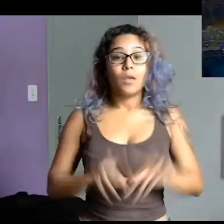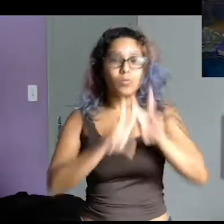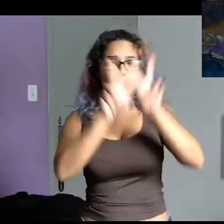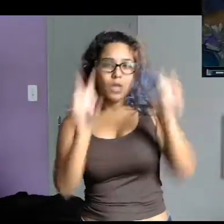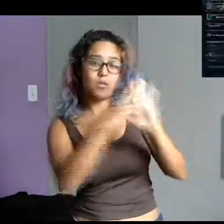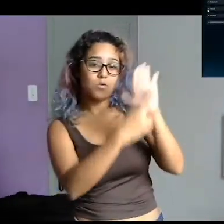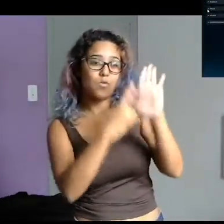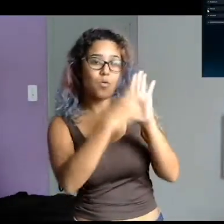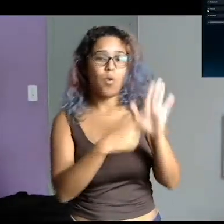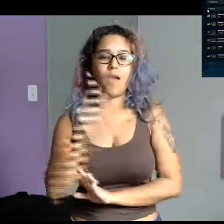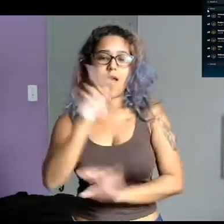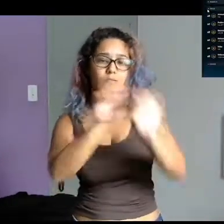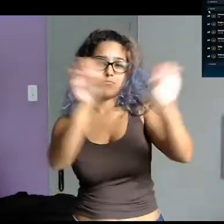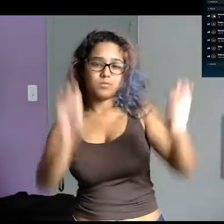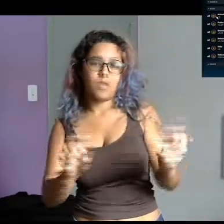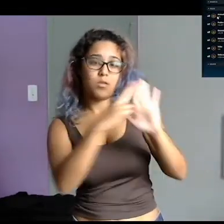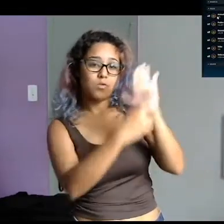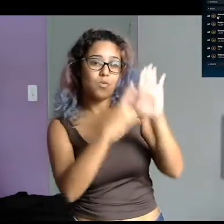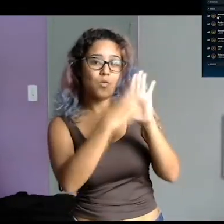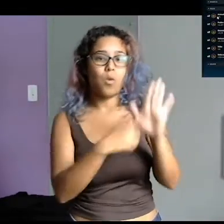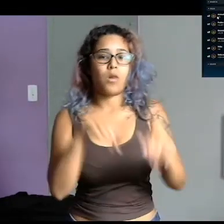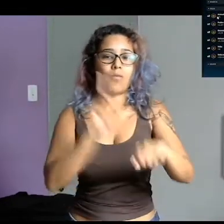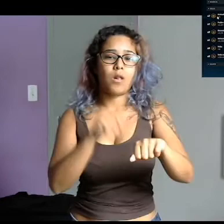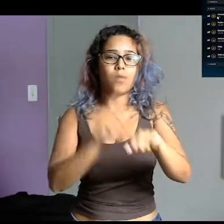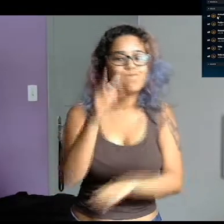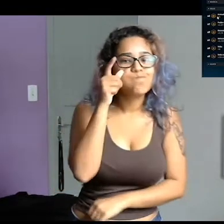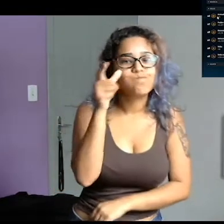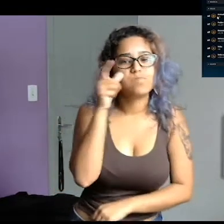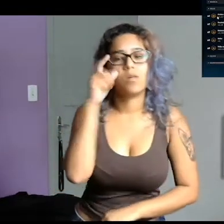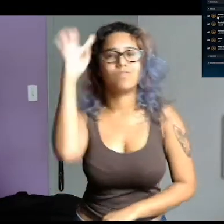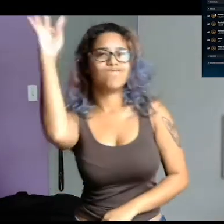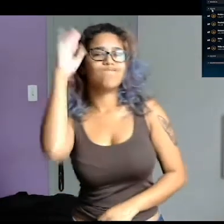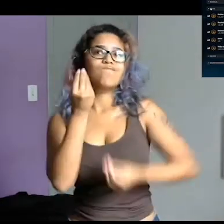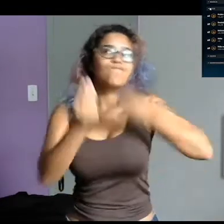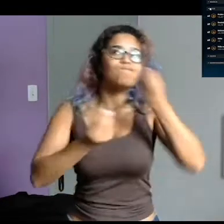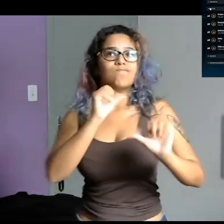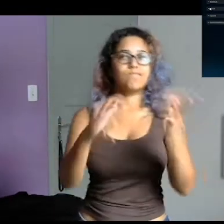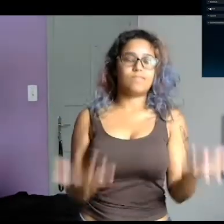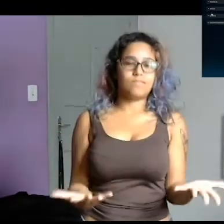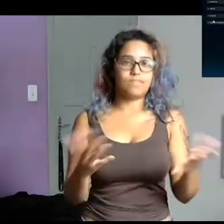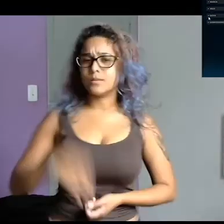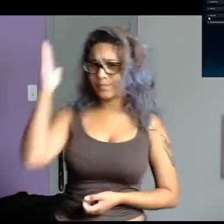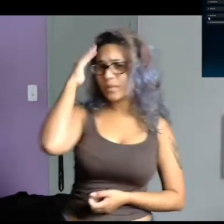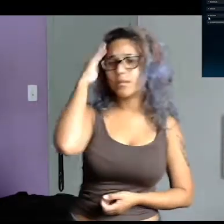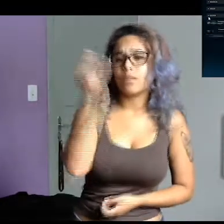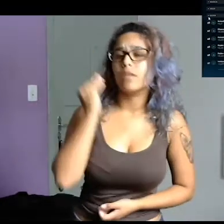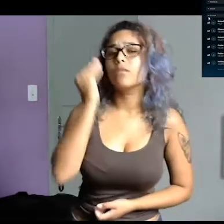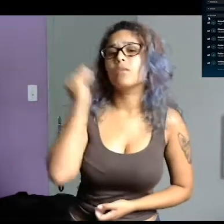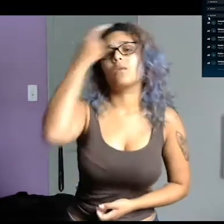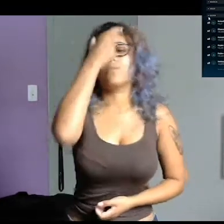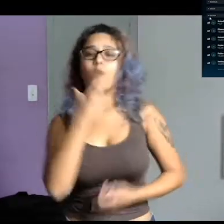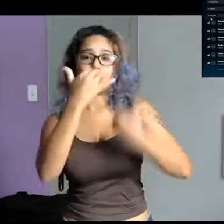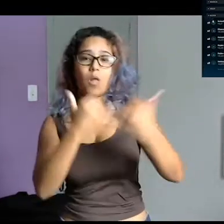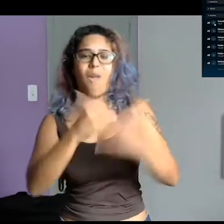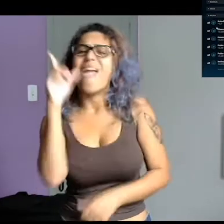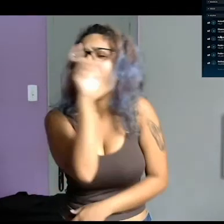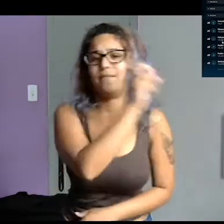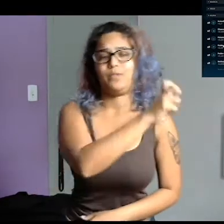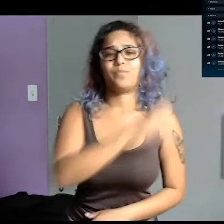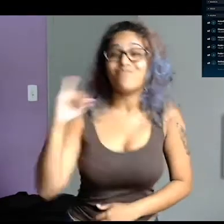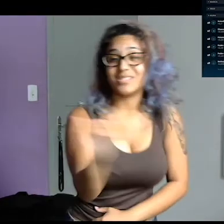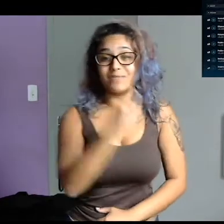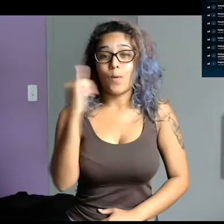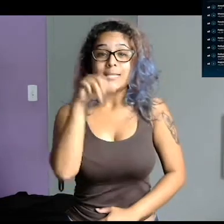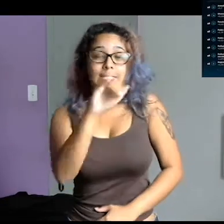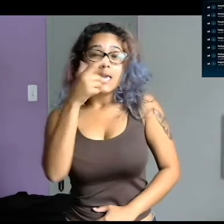justo falar que runas são um sistema que a gente já tá de olho faz um tempinho querendo mudar. A gente sabe que a experiência pro jogador não é ideal, principalmente pro jogador novato, é